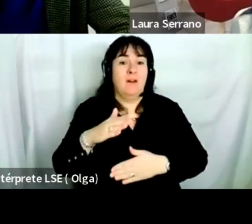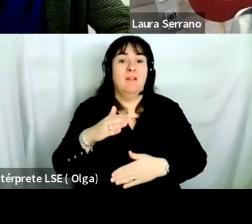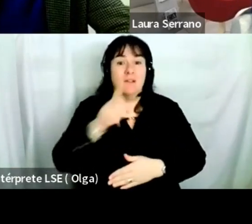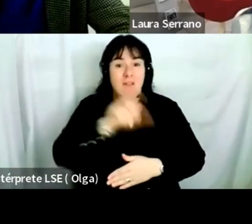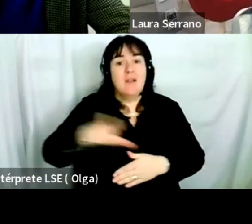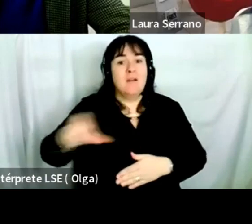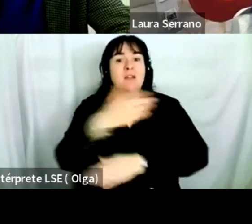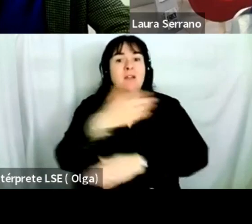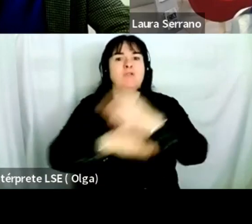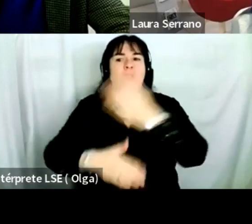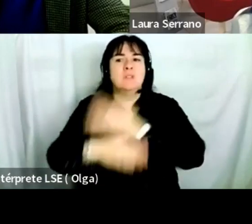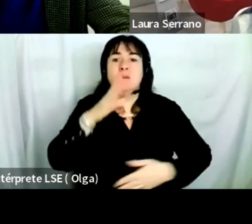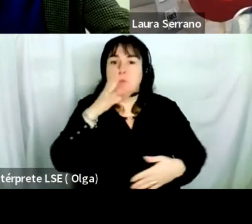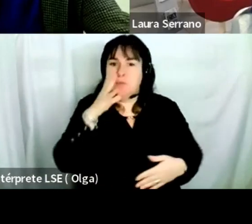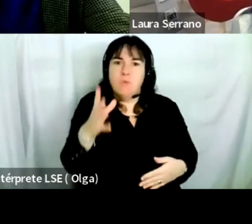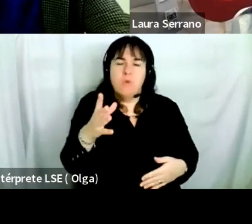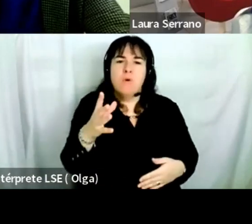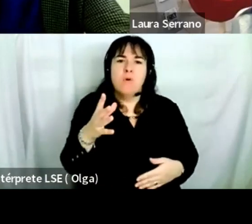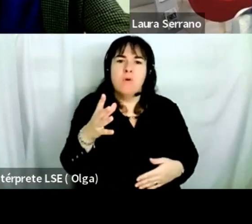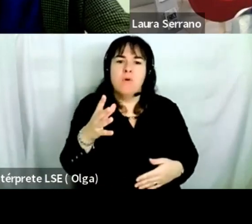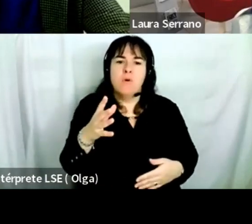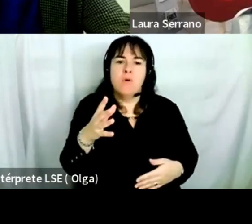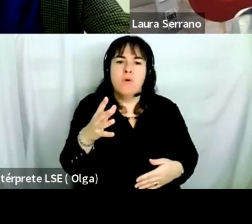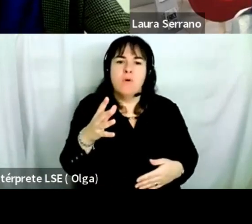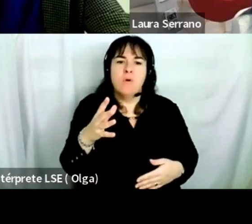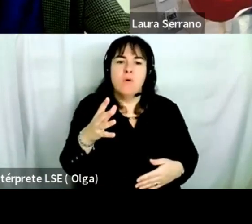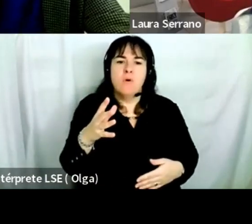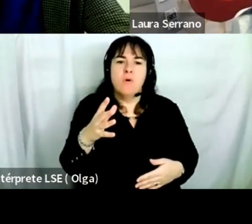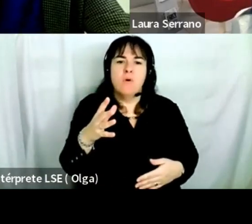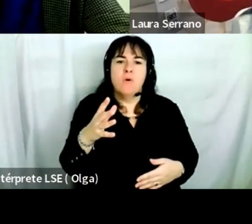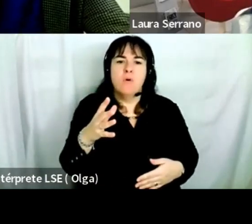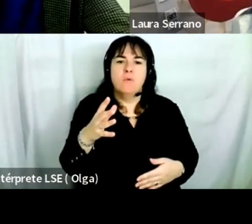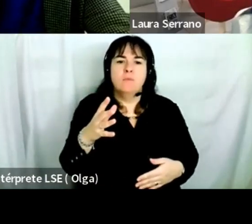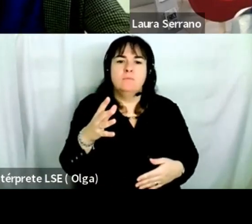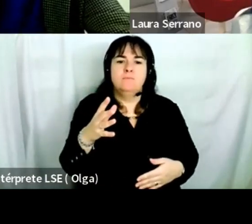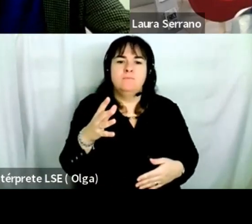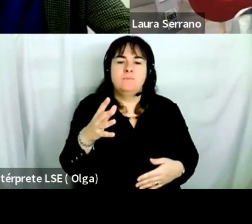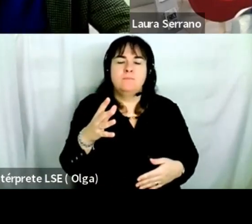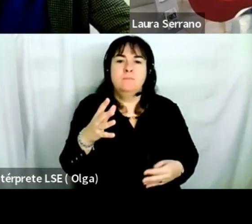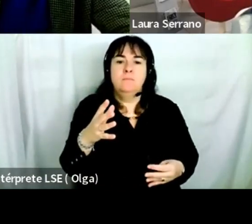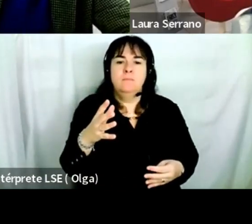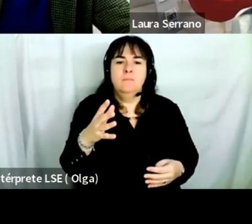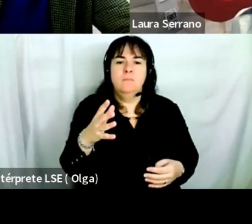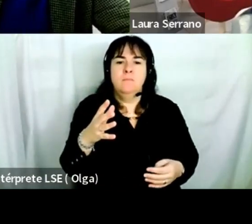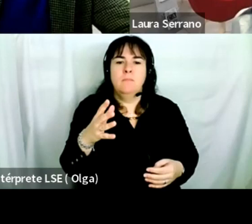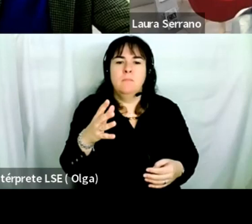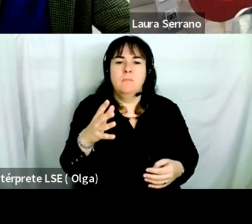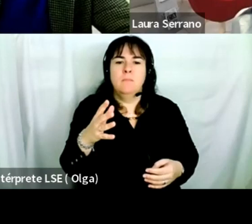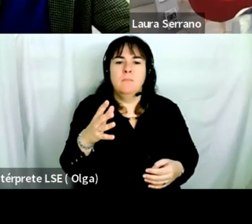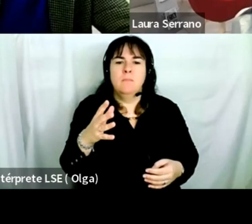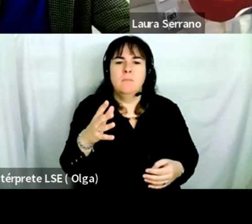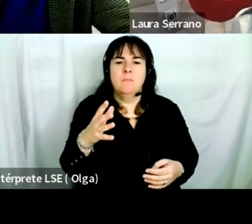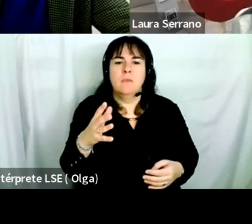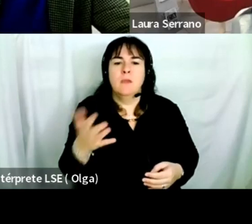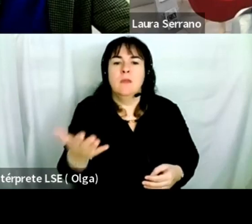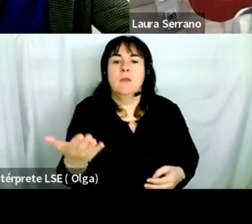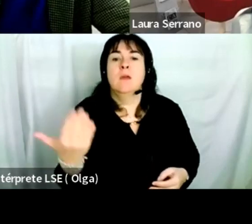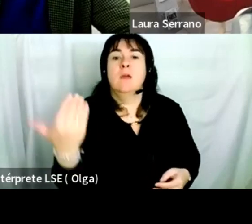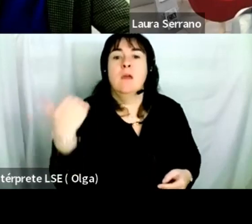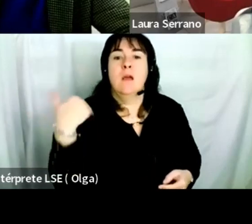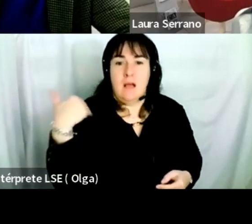que, por supuesto, incluso antes de que existiera esta ley, desde el Media-ICAM sí que